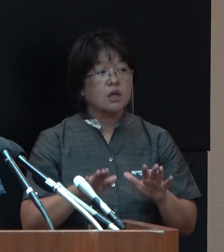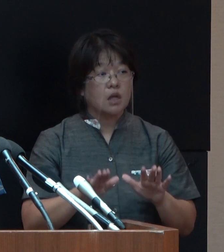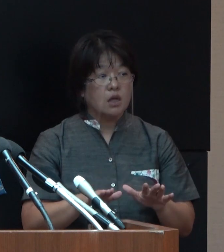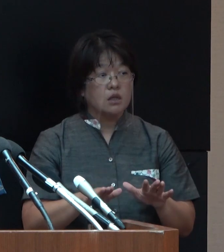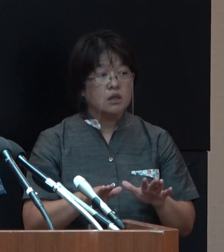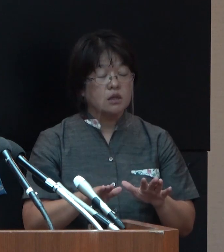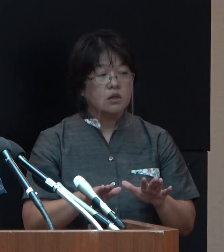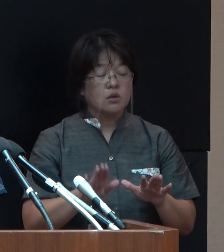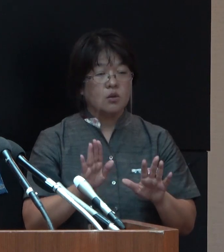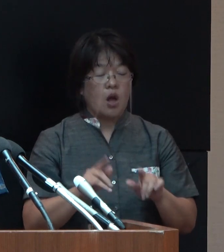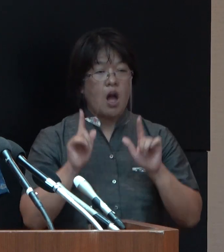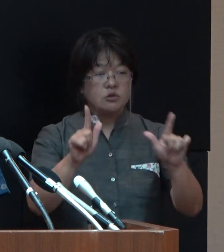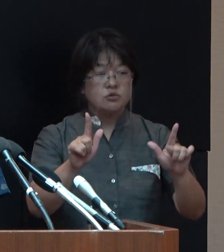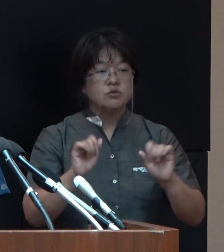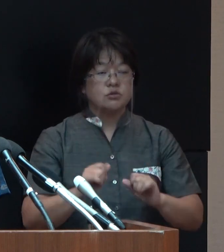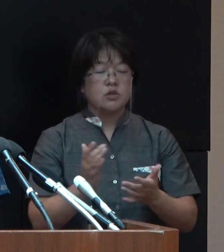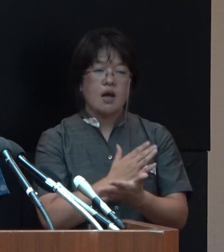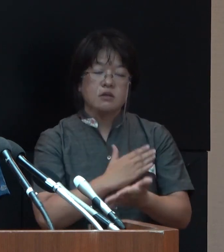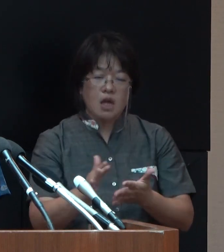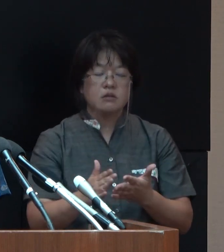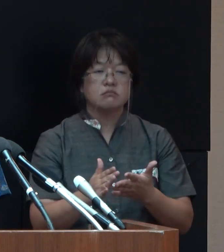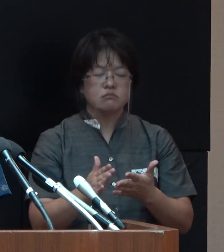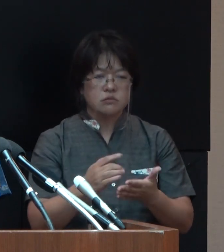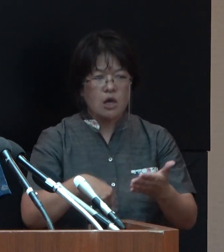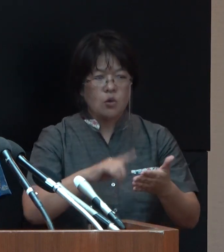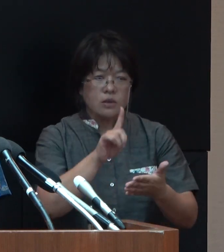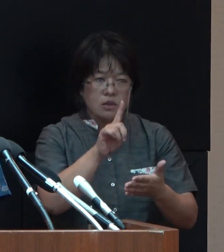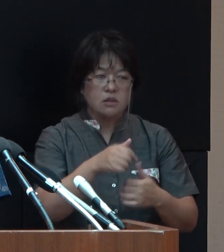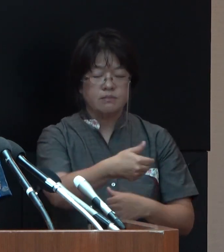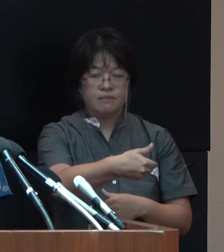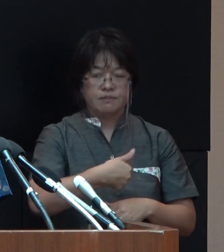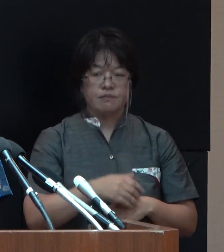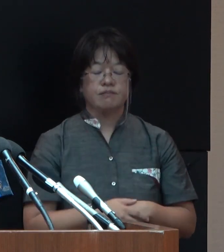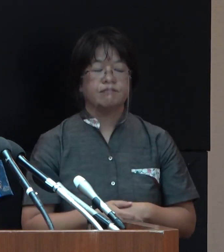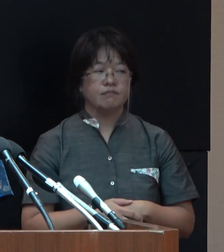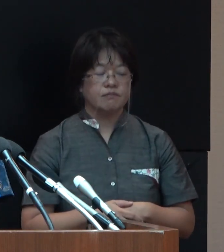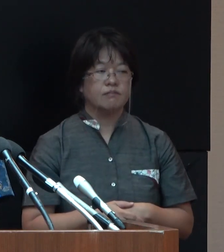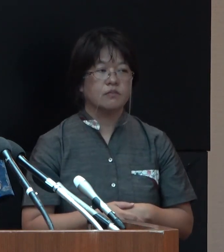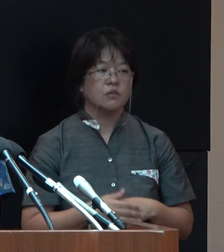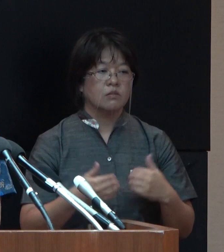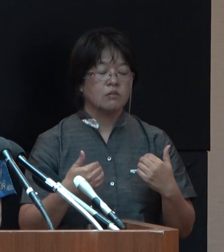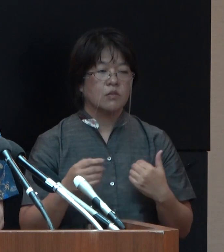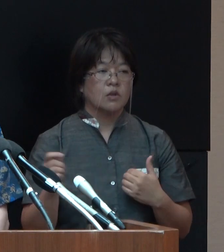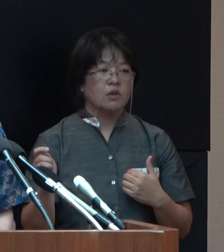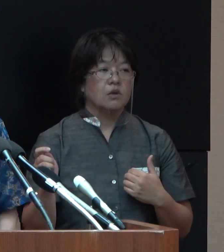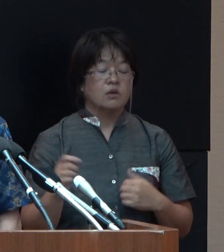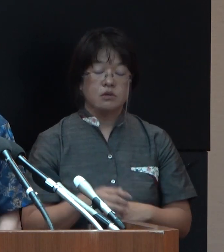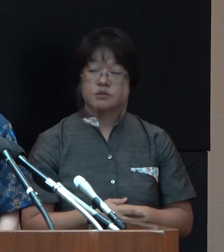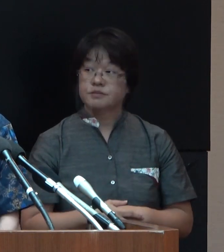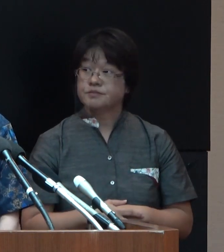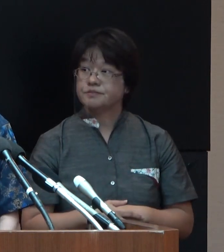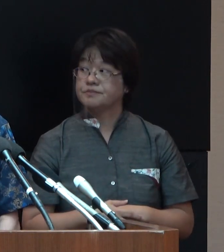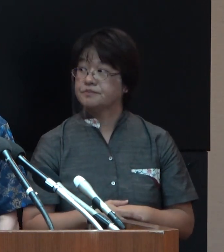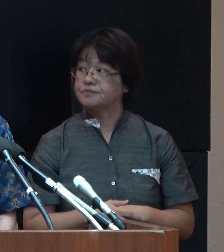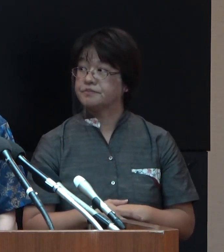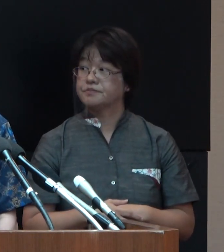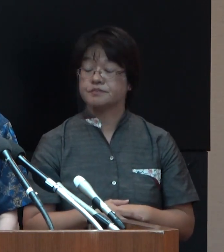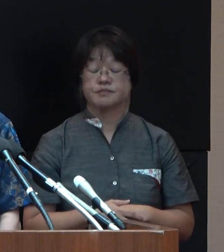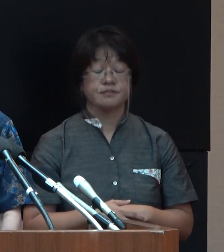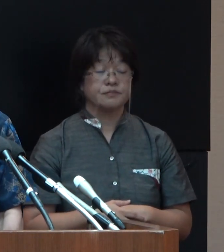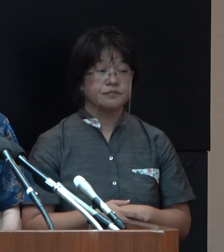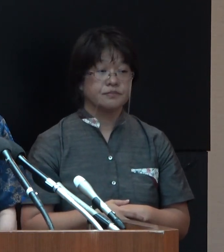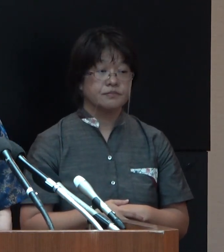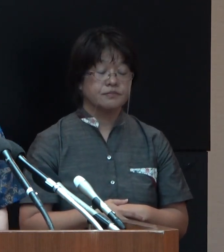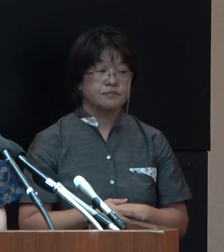で先ほどその経済とのバランスの考えのいろいろ話を聞いたということですが、なぜでも今回この緊急事態宣言を発出する一番大きな判断材料になったのは何か というか。まず不要不急の外出と それ以外の外出についてはきちんと部局